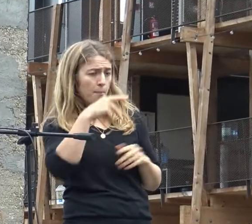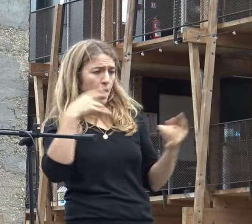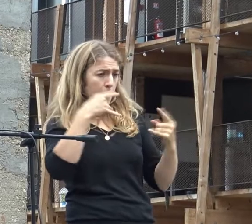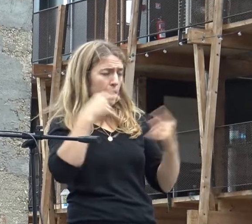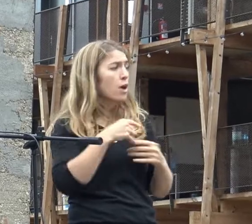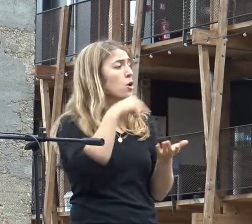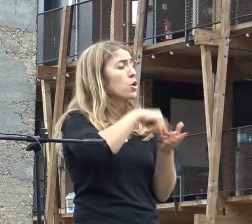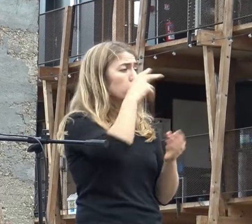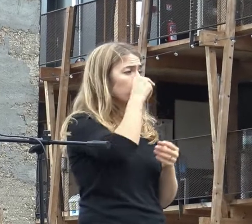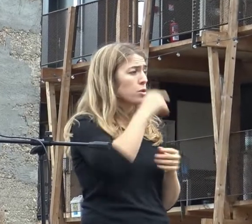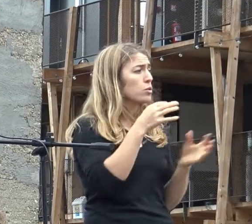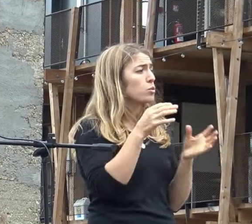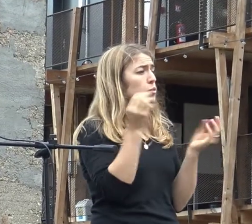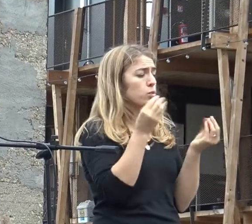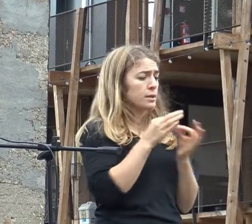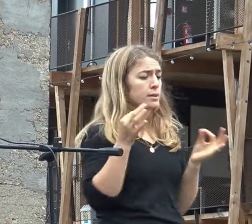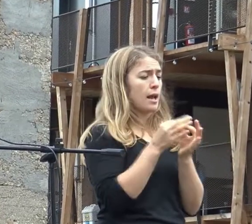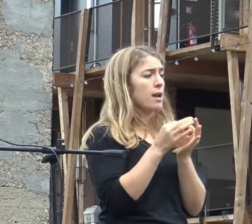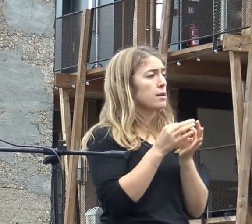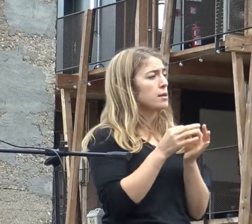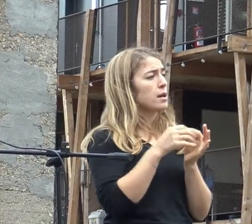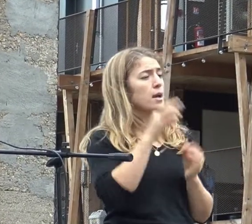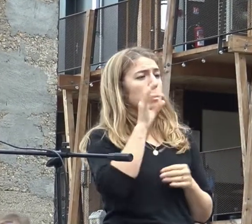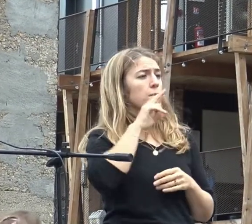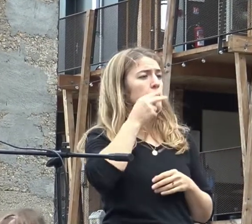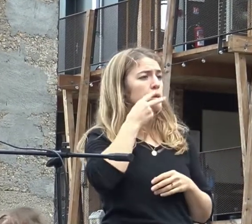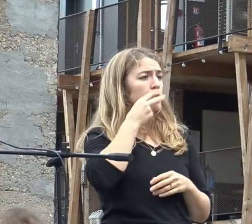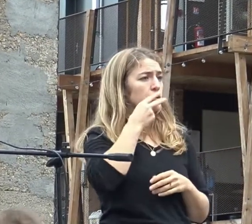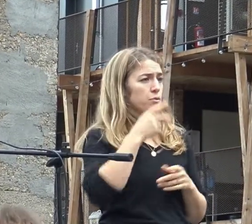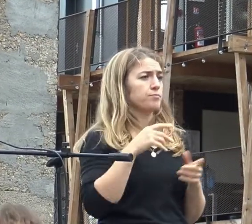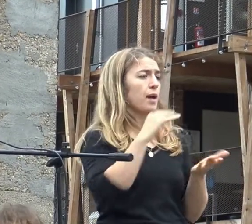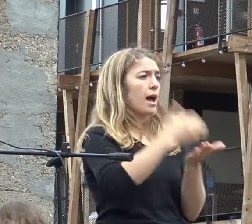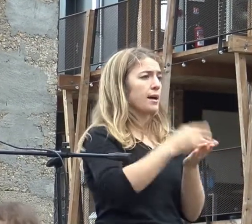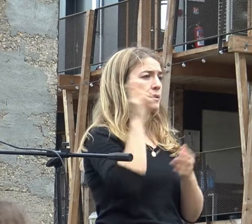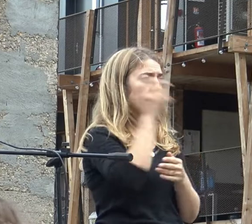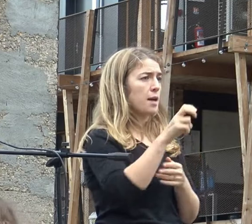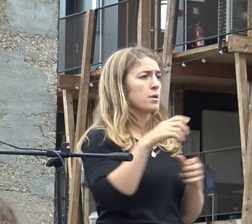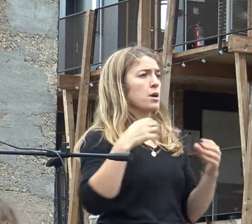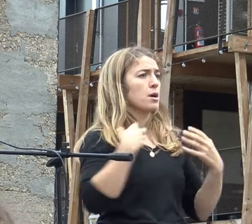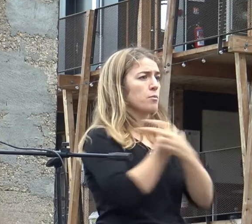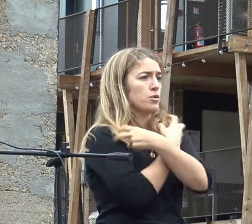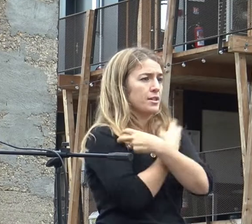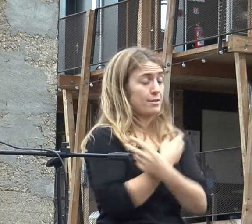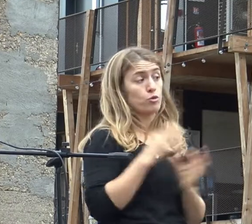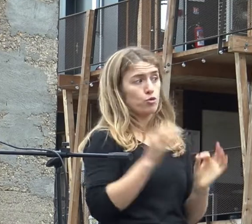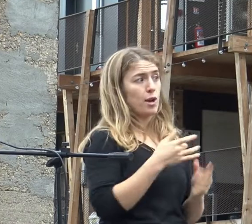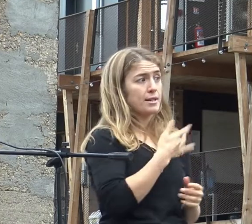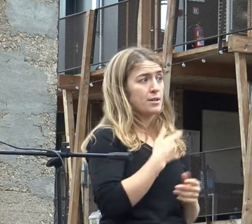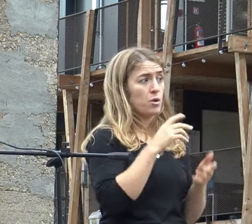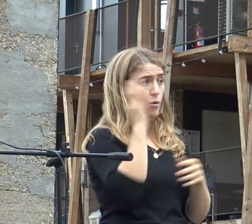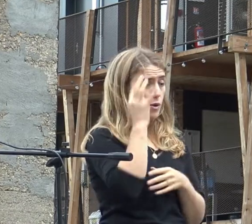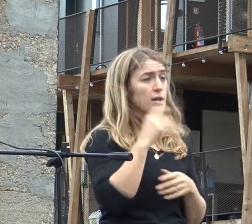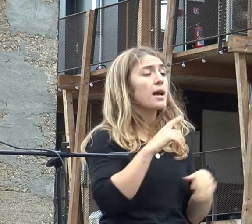passe dans les salles municipales de la manufacture, à la Rémoutonnerie, et ça va être très intéressant. Donc 15